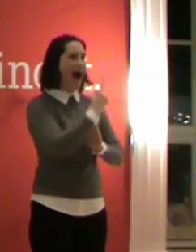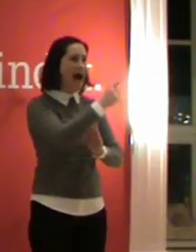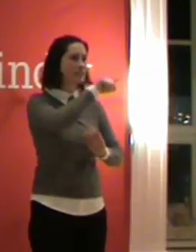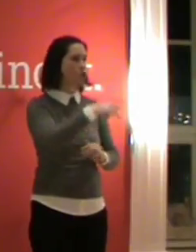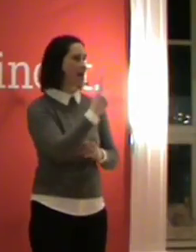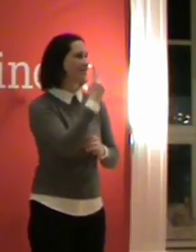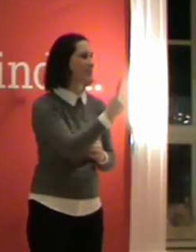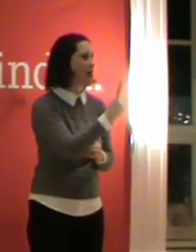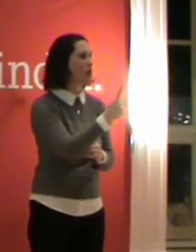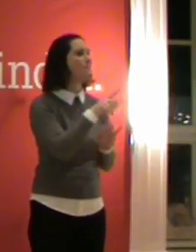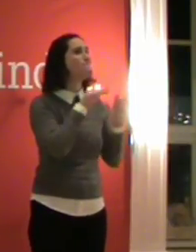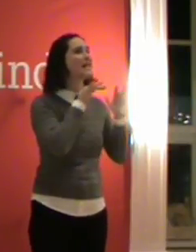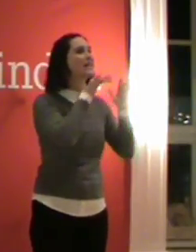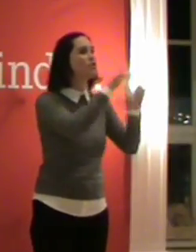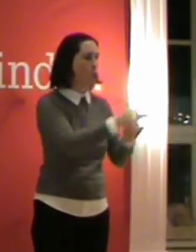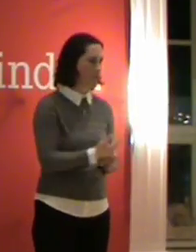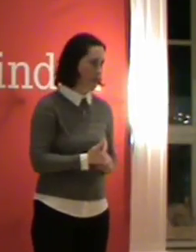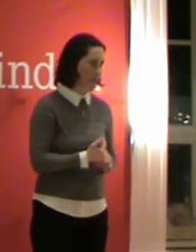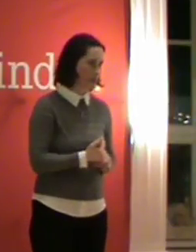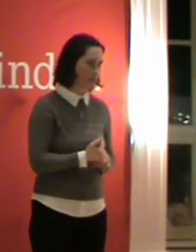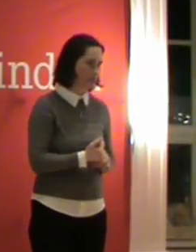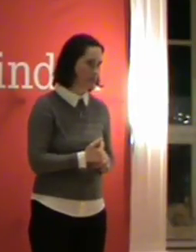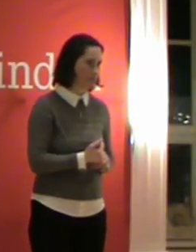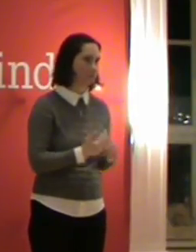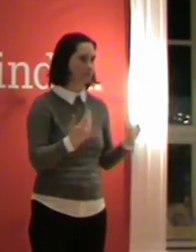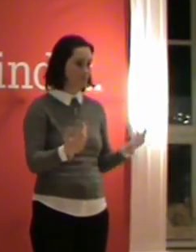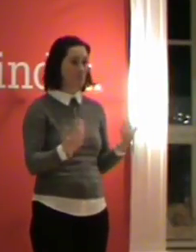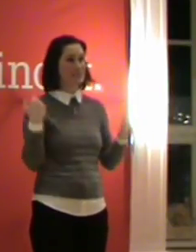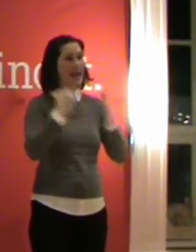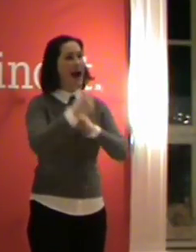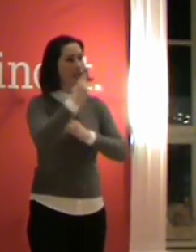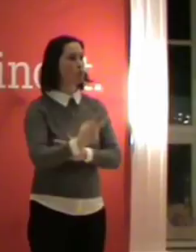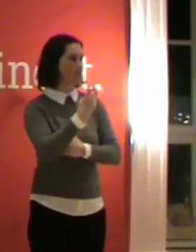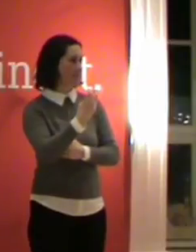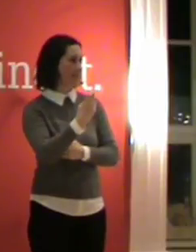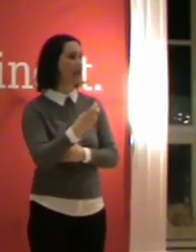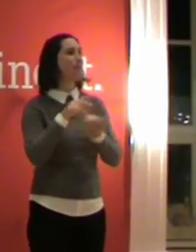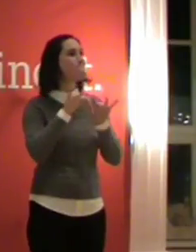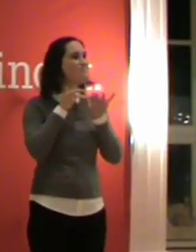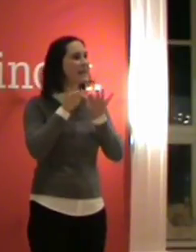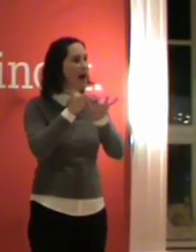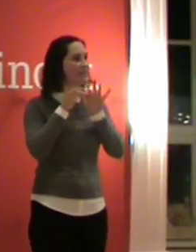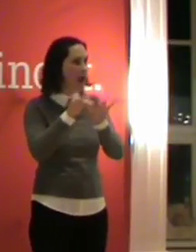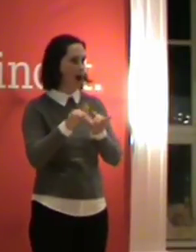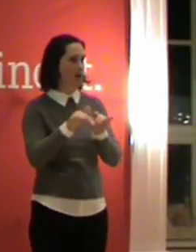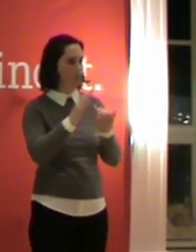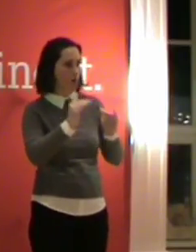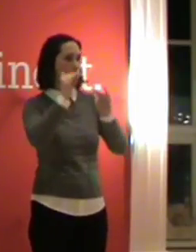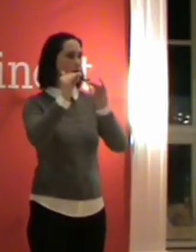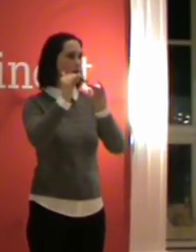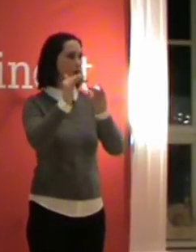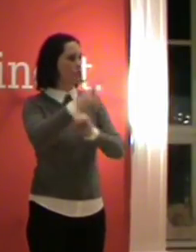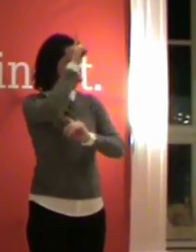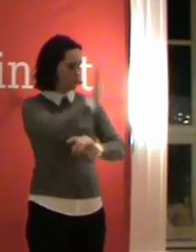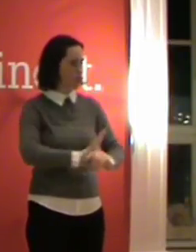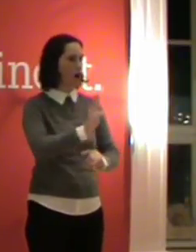1,2 Millionen gestiegen. Wir haben inzwischen 120 Milliardäre in Deutschland. Und als jemand,